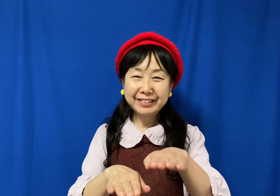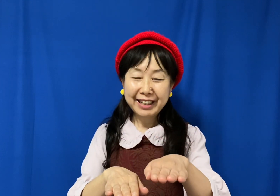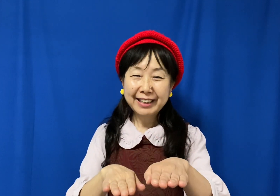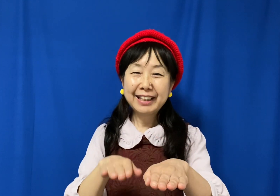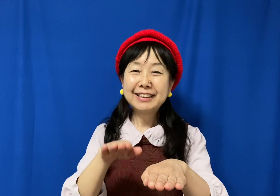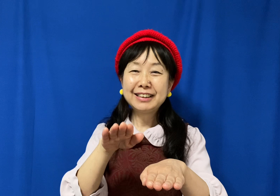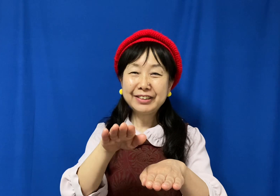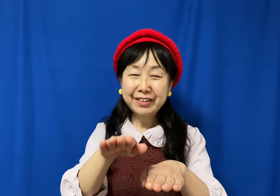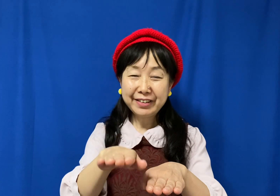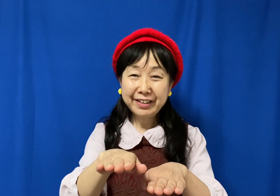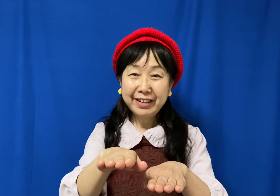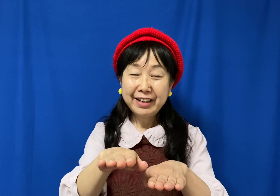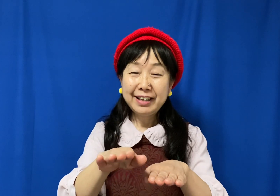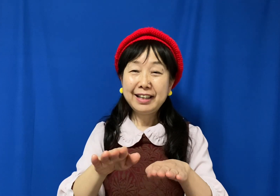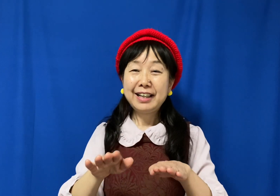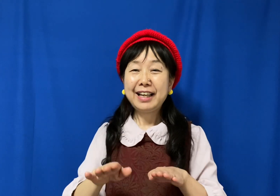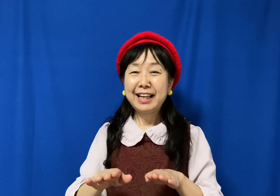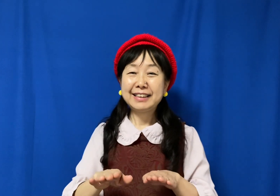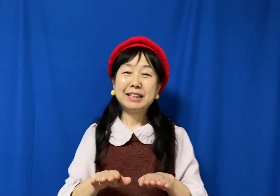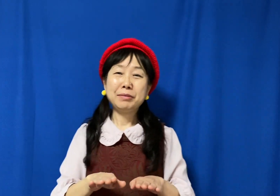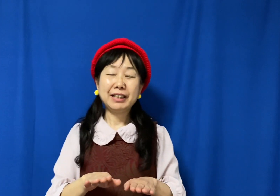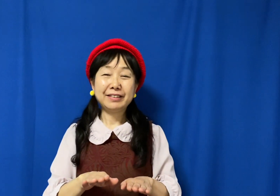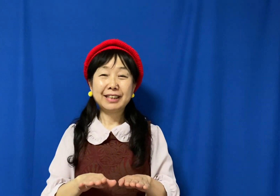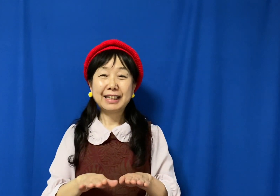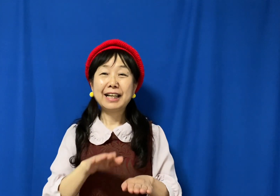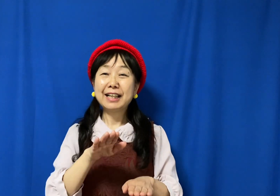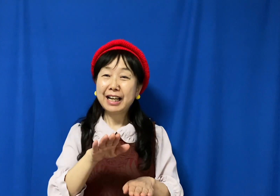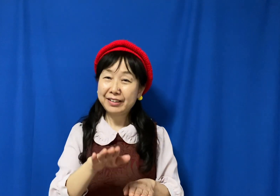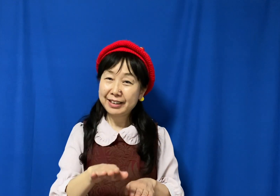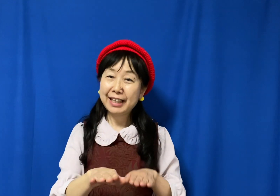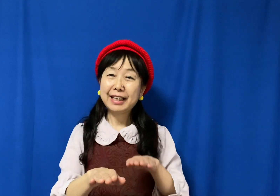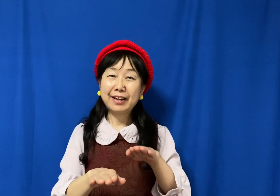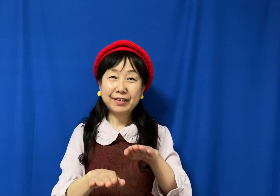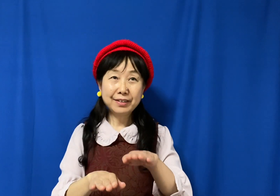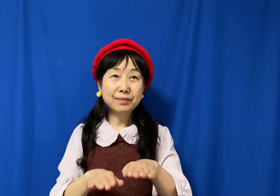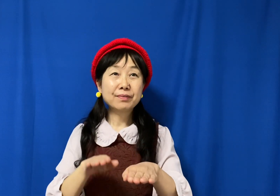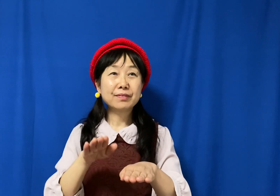形を、してみてください。歩いていたよ、